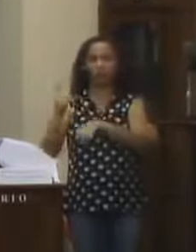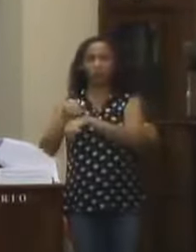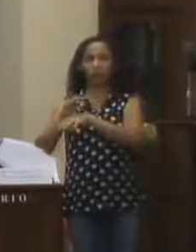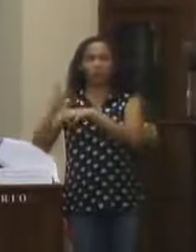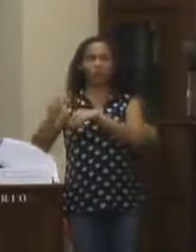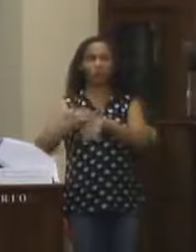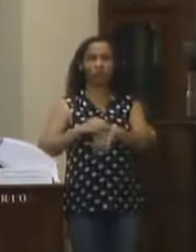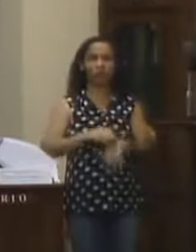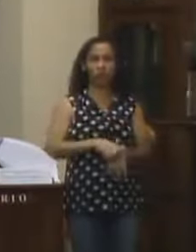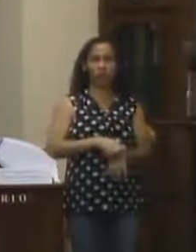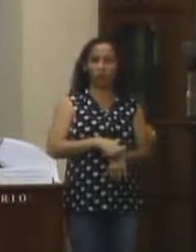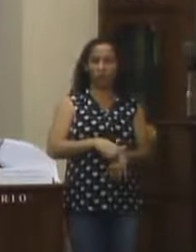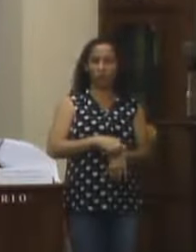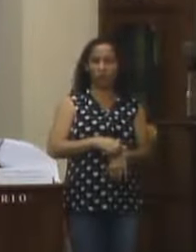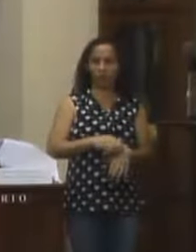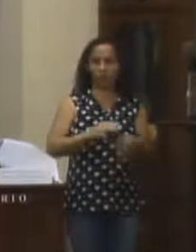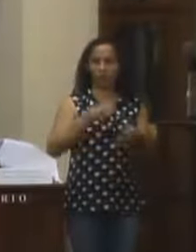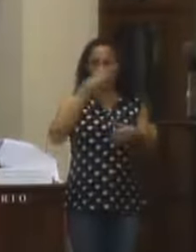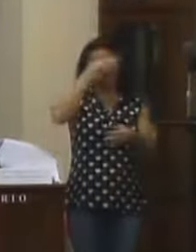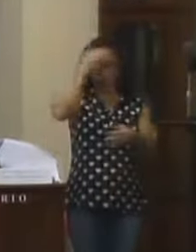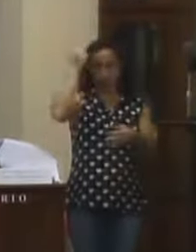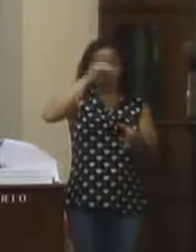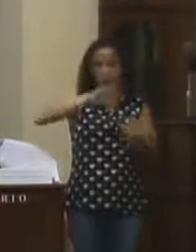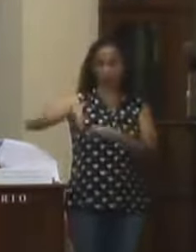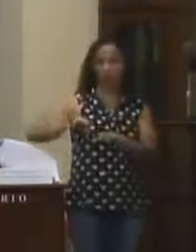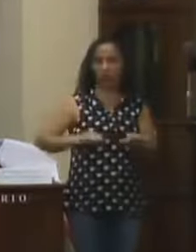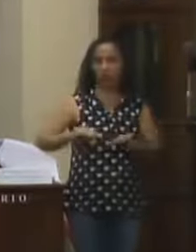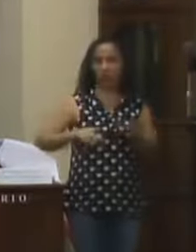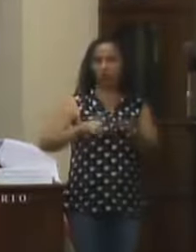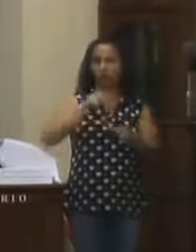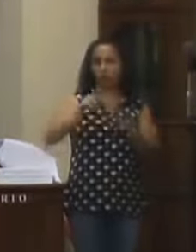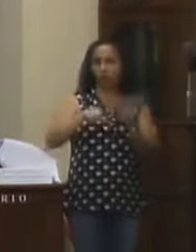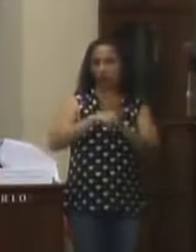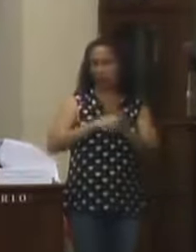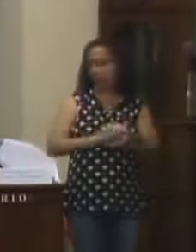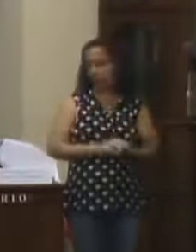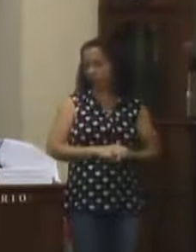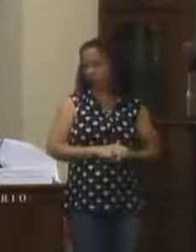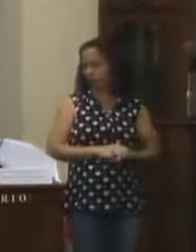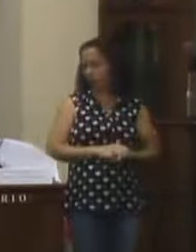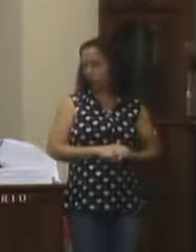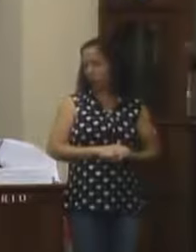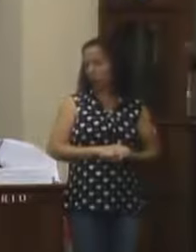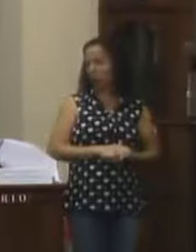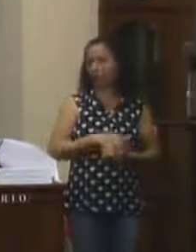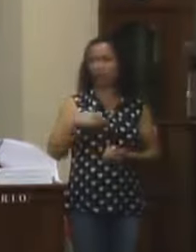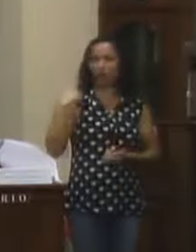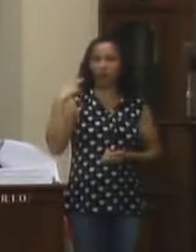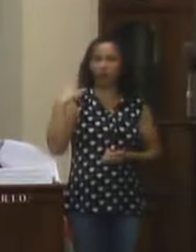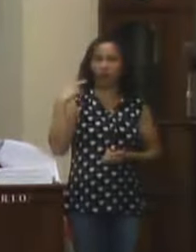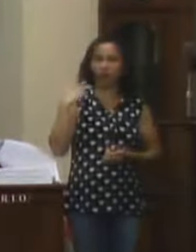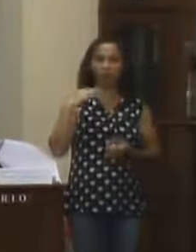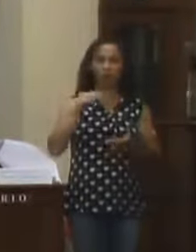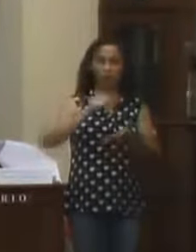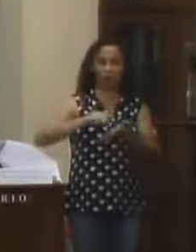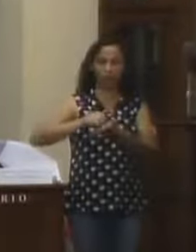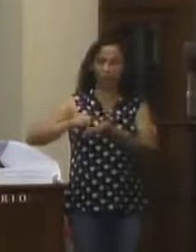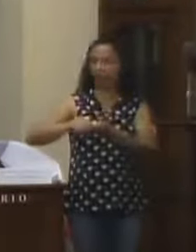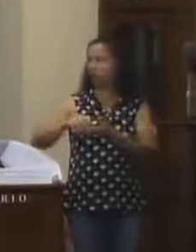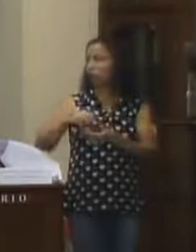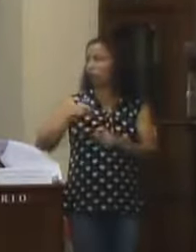sua desaprovação por essa casa legislativa. Sala das Comissões, 3 de abril de 2018. Vereador relator, doutor